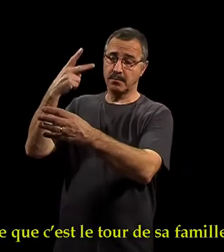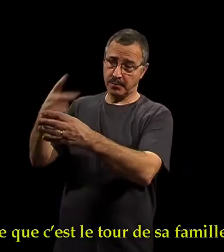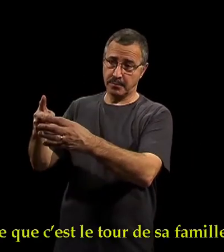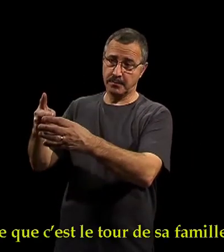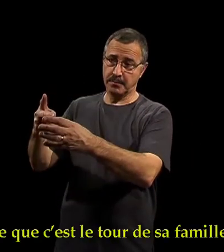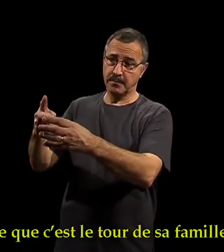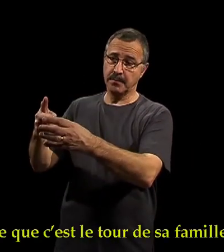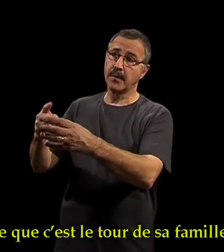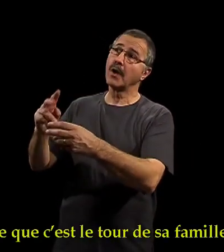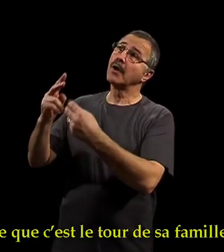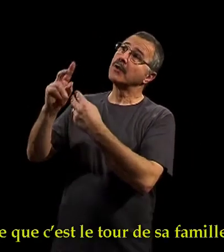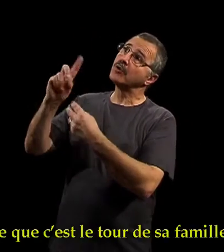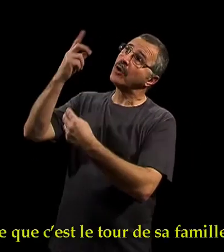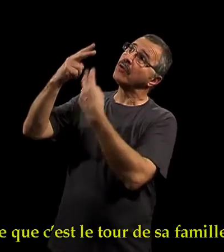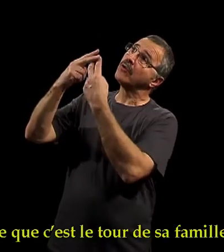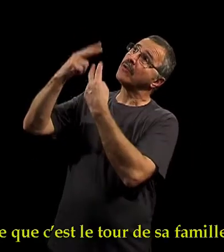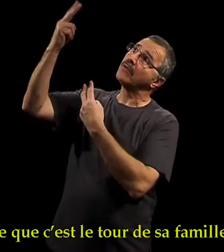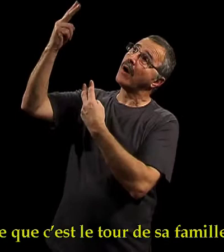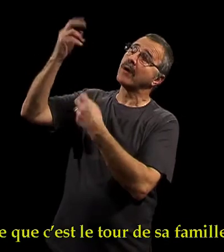parce que c'est le tour de sa famille.